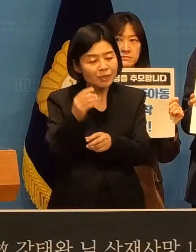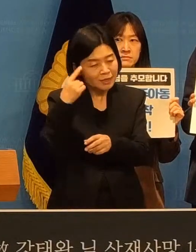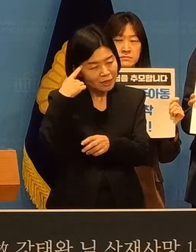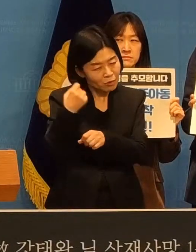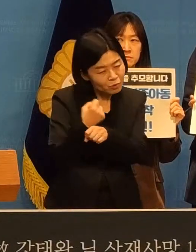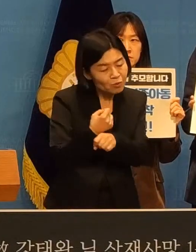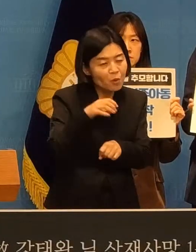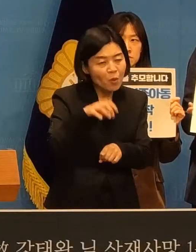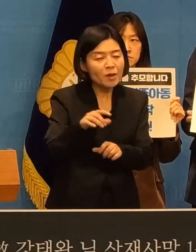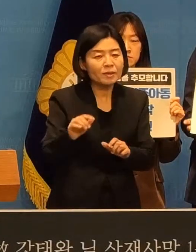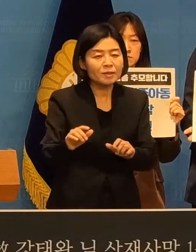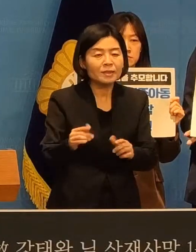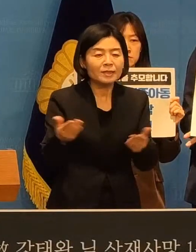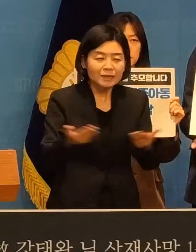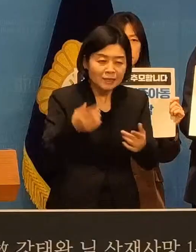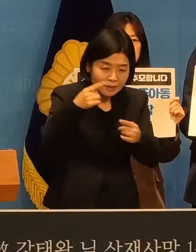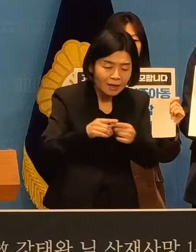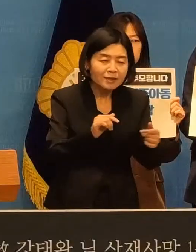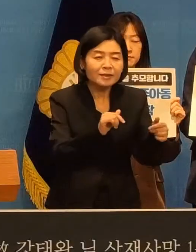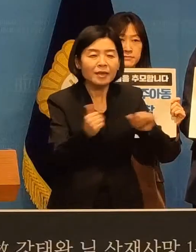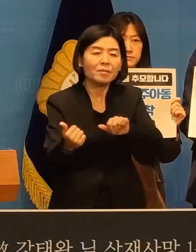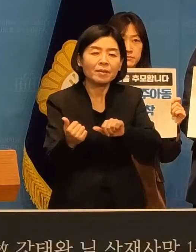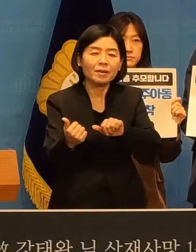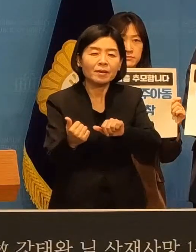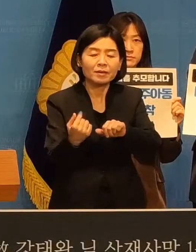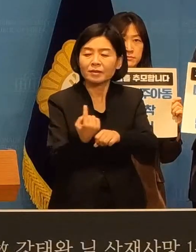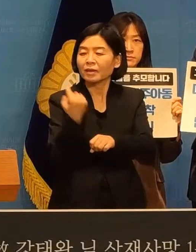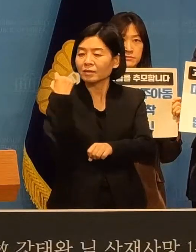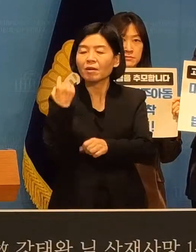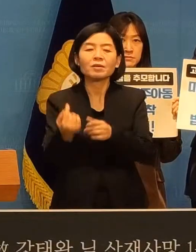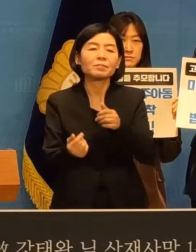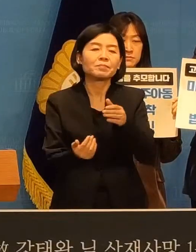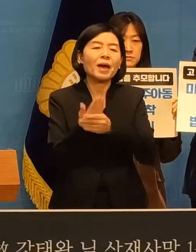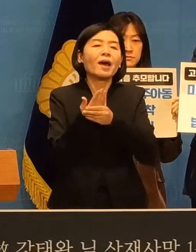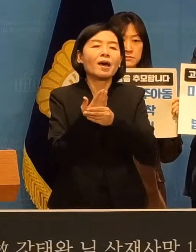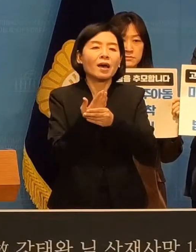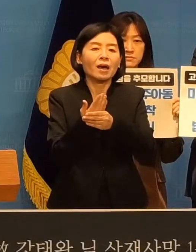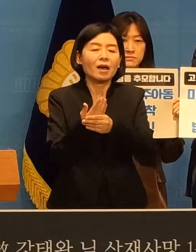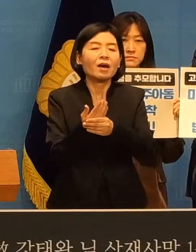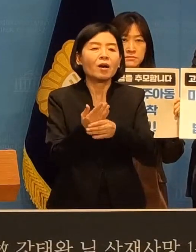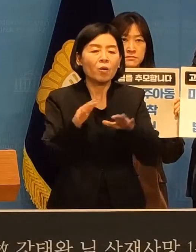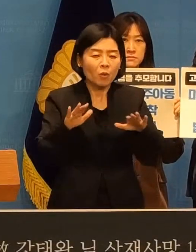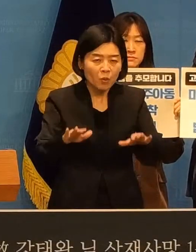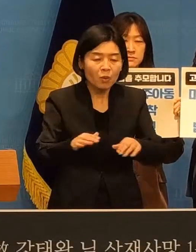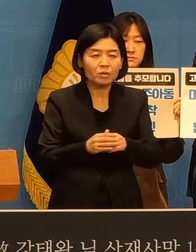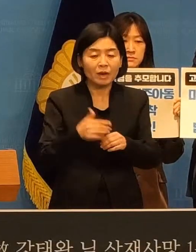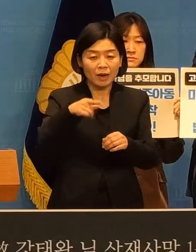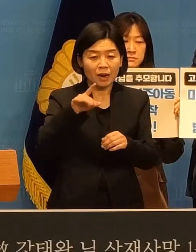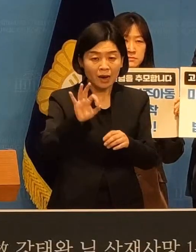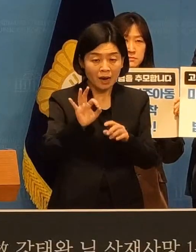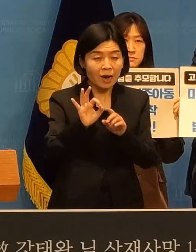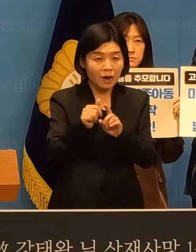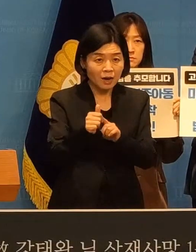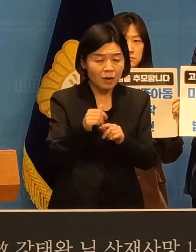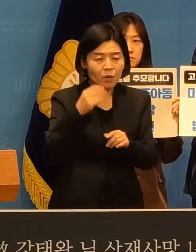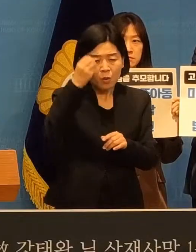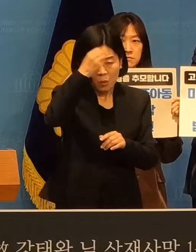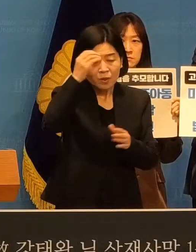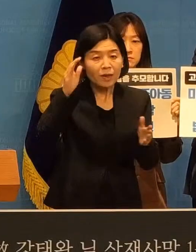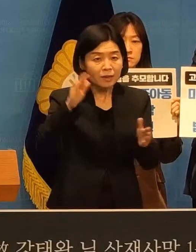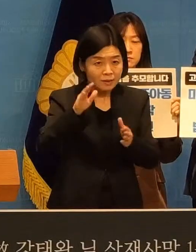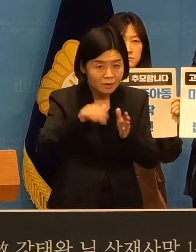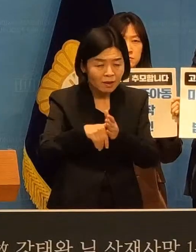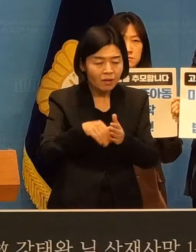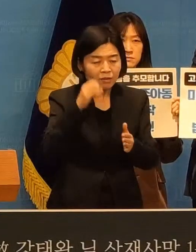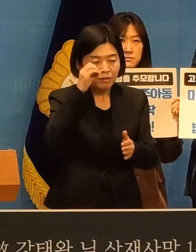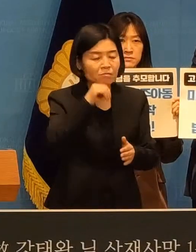고 강태환님의 일주기입니다. 강태환님은 고등학교에 다닐 때까지만 해도 조금 가난할 뿐